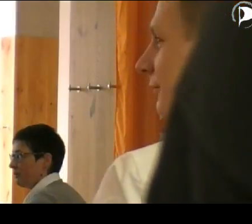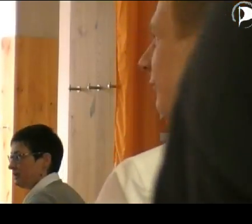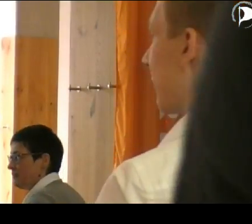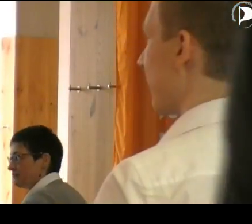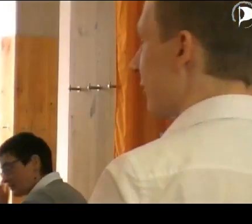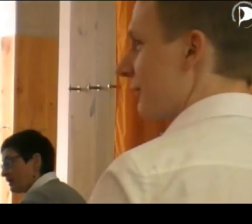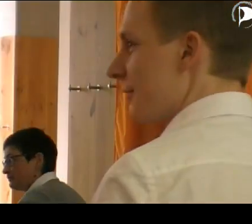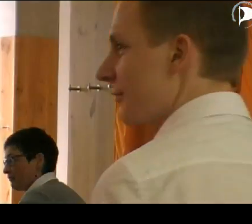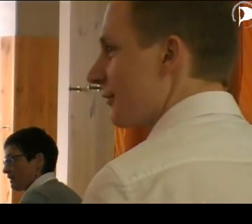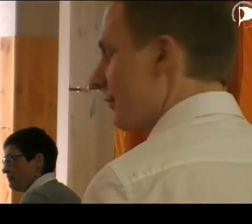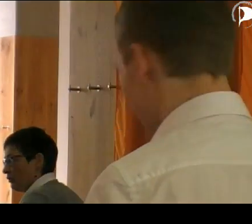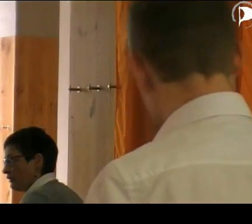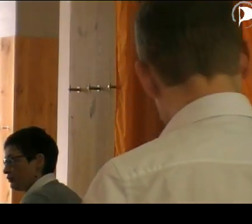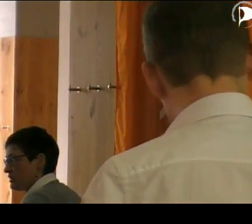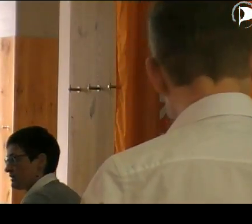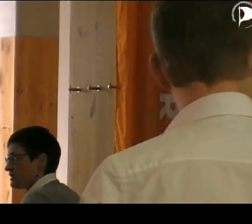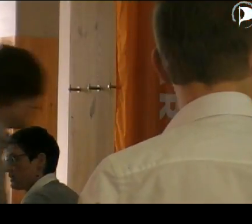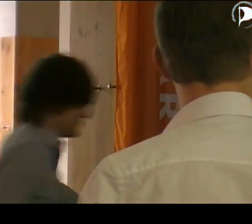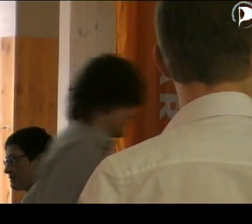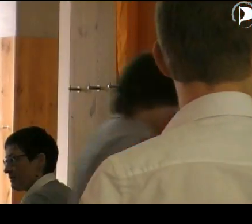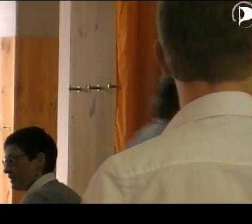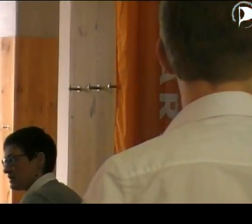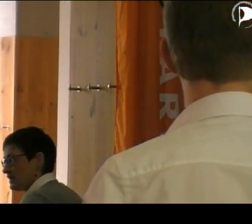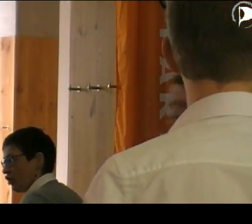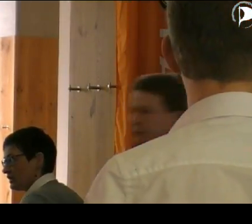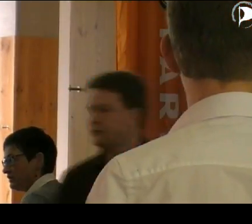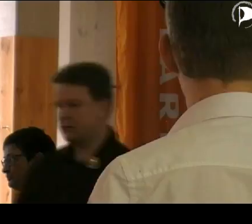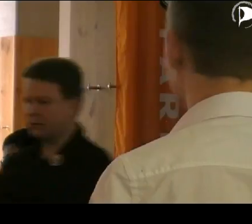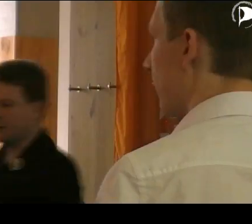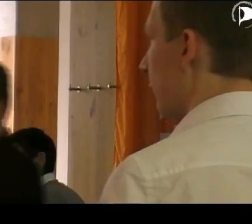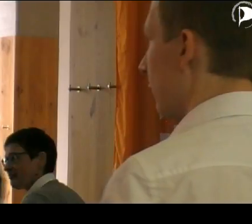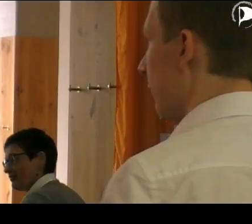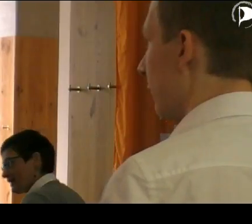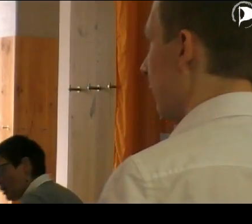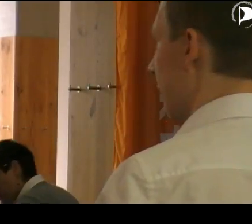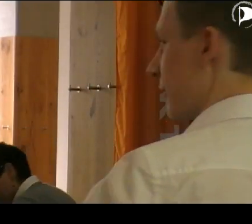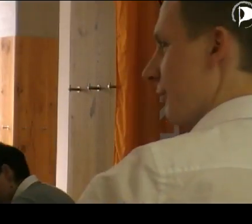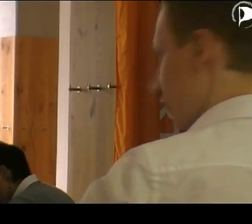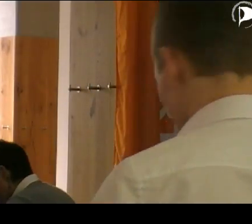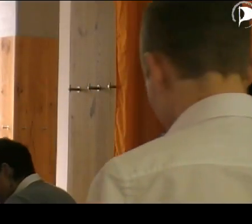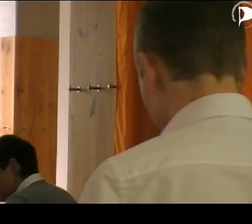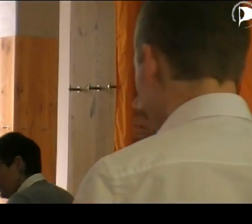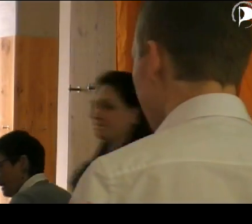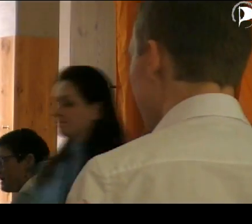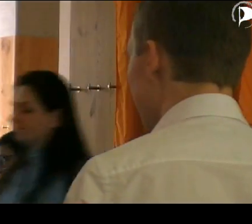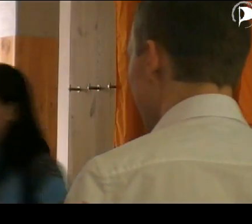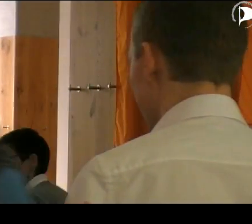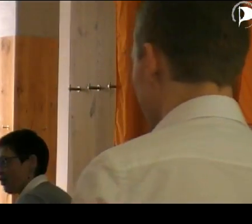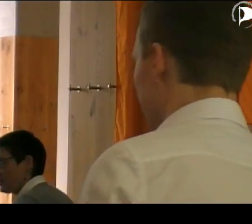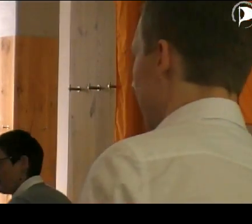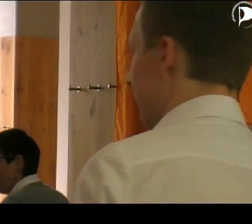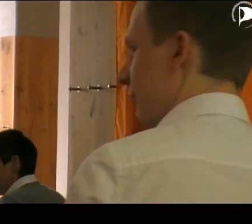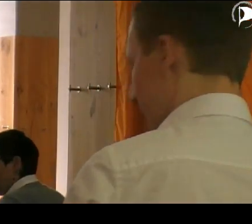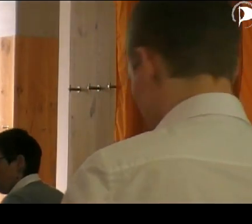wir machen wir machen dann um 13 15 weiter wird im zweiten teil des parteitags dann habt ihr nun zeit zum